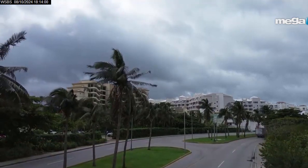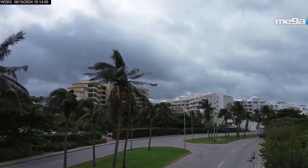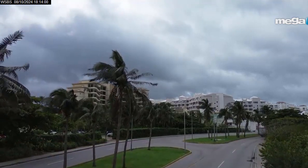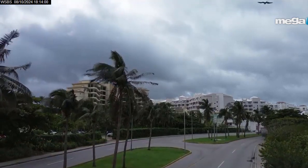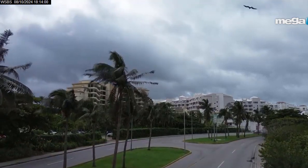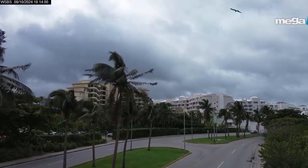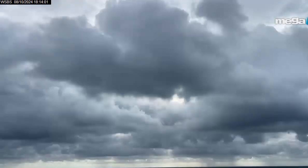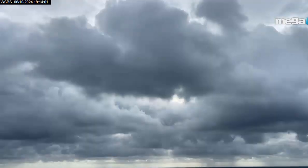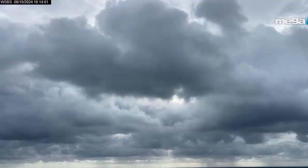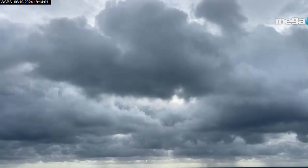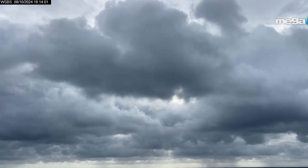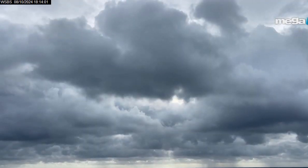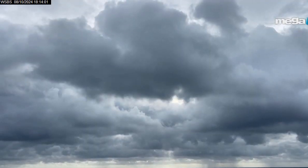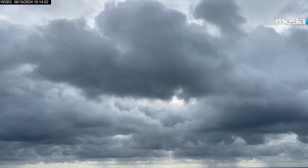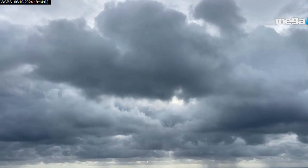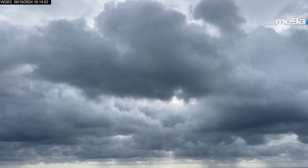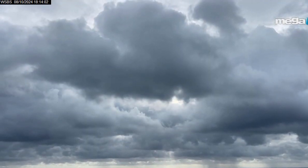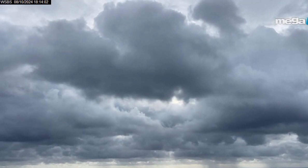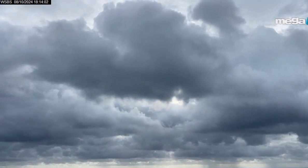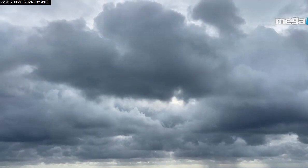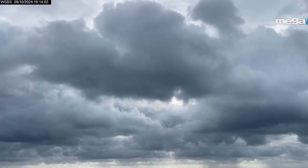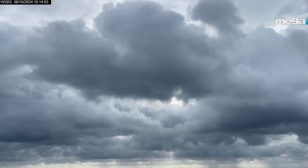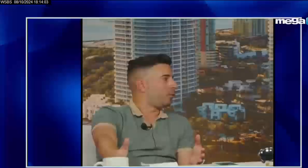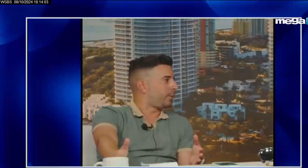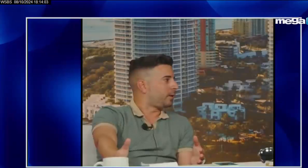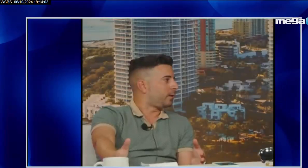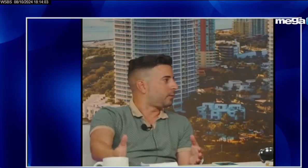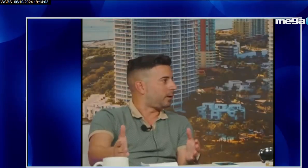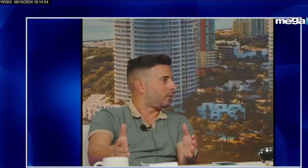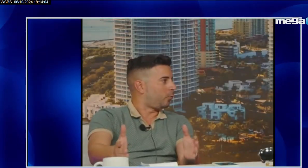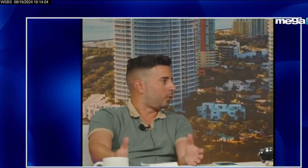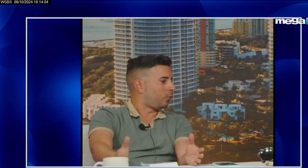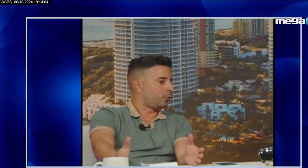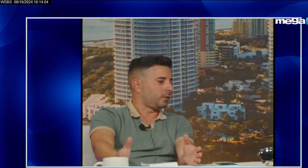máximo en toda la península de Yucatán. Hacemos la primera pausa y al volver, el reggaetonero